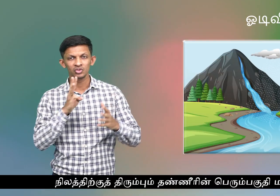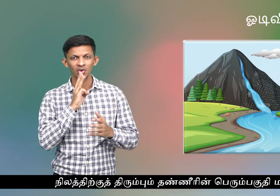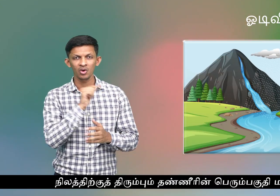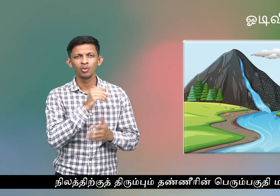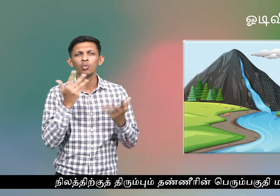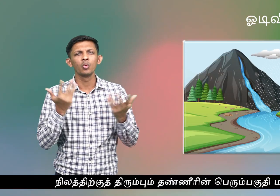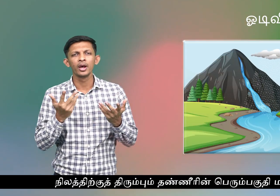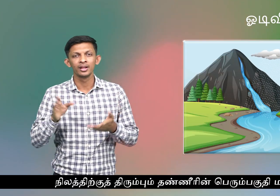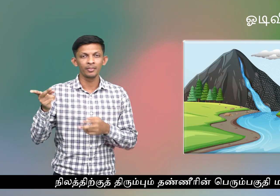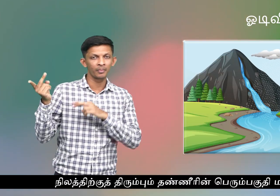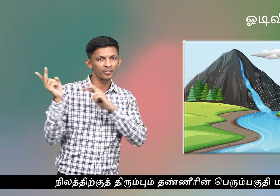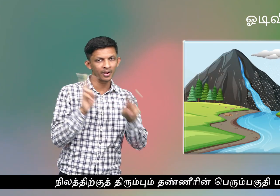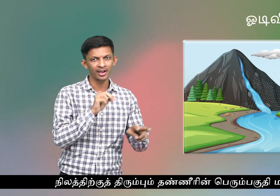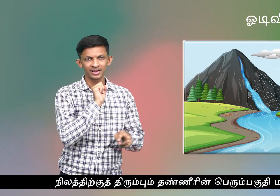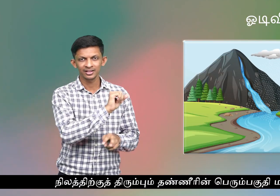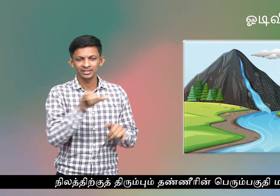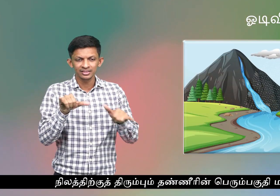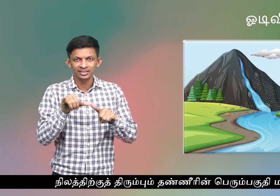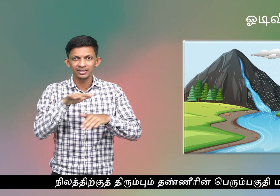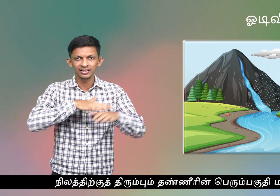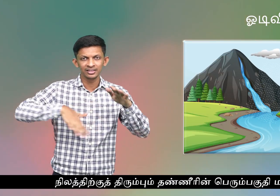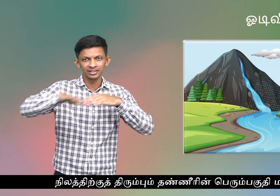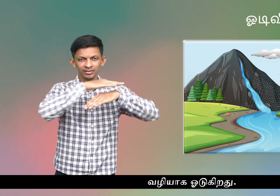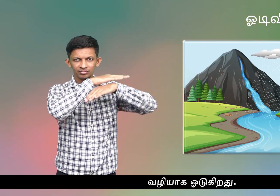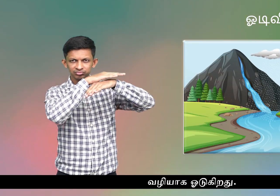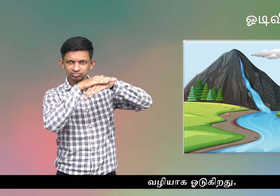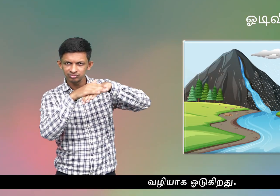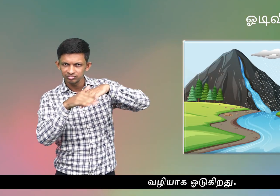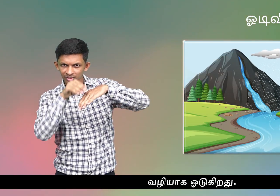நிலத்திற்கு திரும்பும் தண்ணீரின் பெரும் பகுதி மலைகளின் வழியாக ஓடுகிறது.